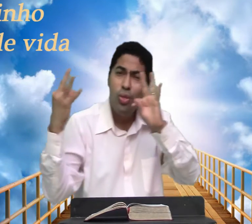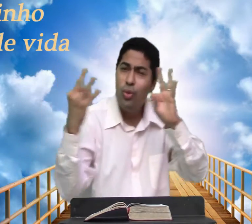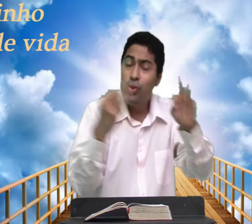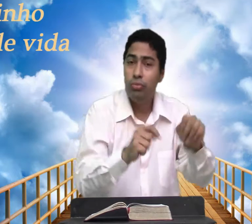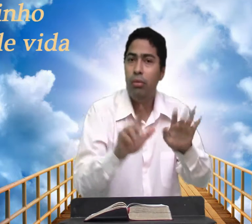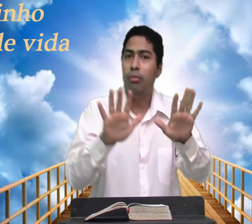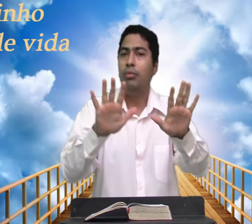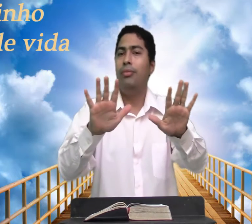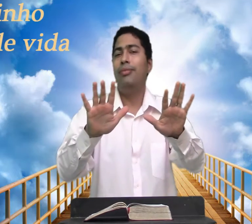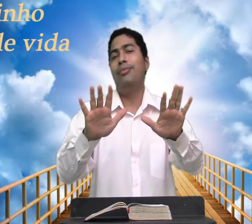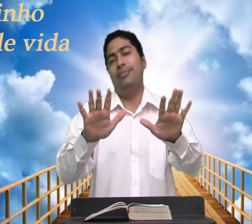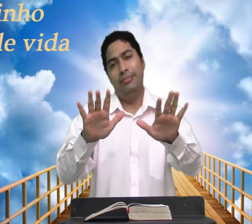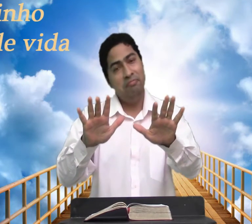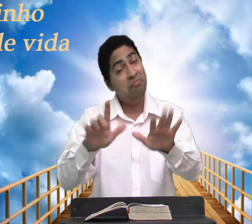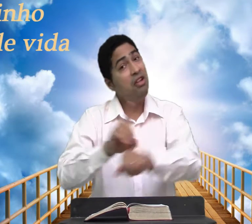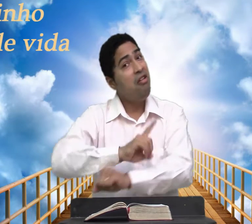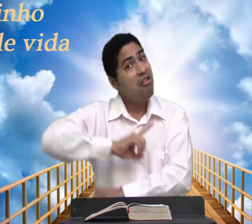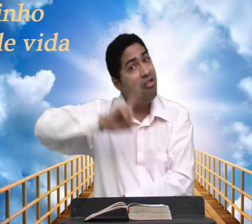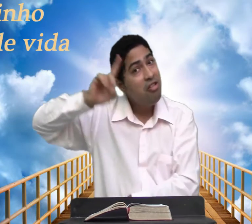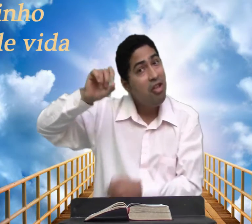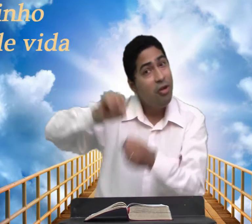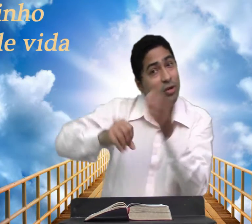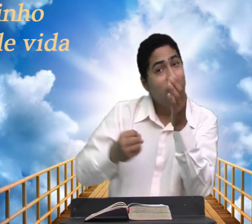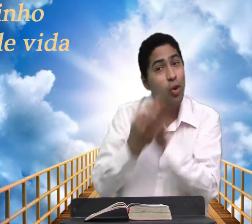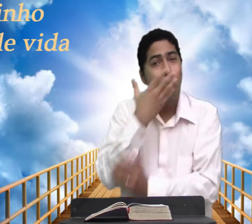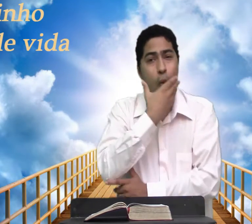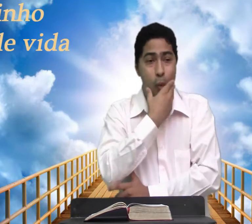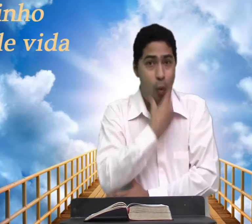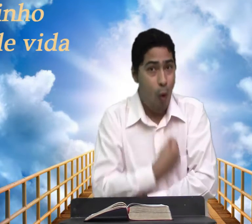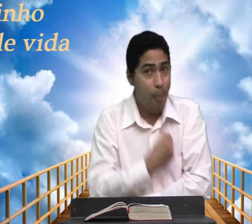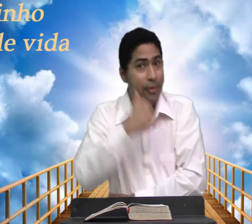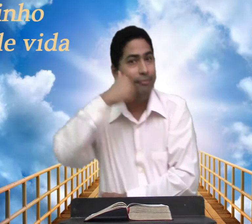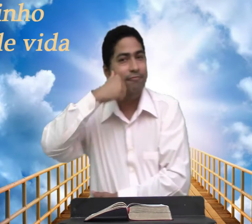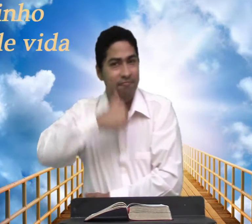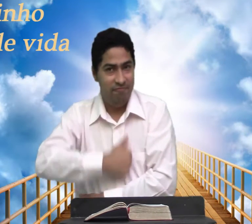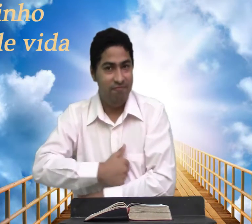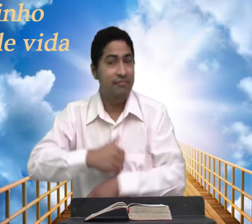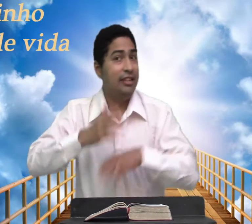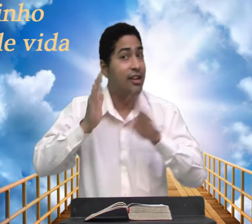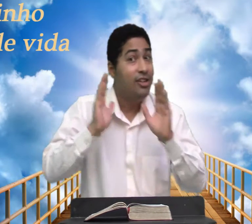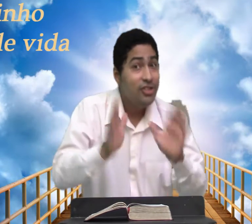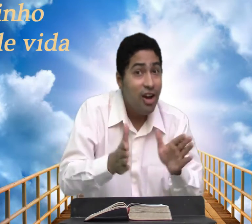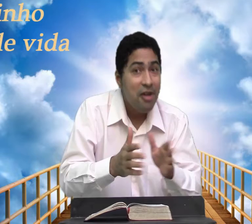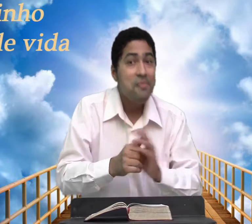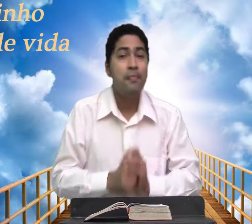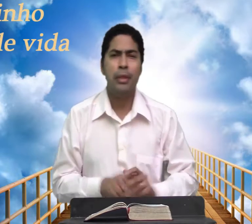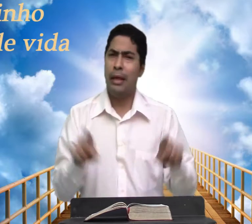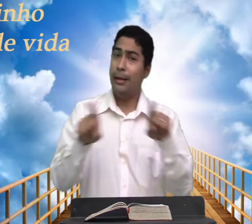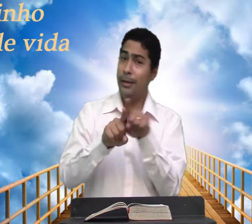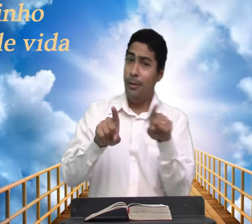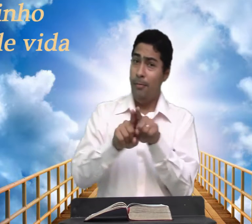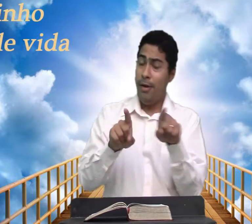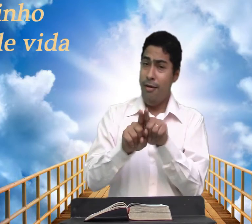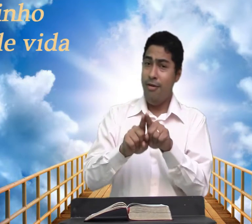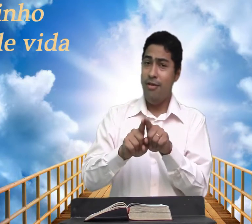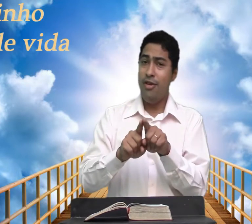os céus. E também Deus criou o homem e a mulher. Também vimos nos